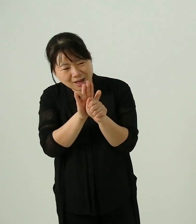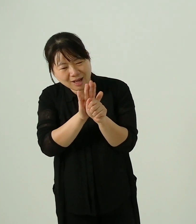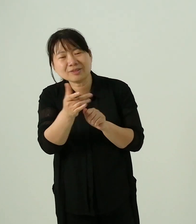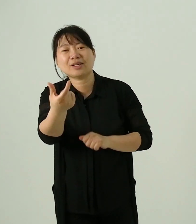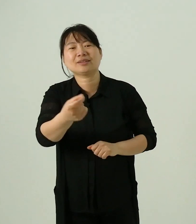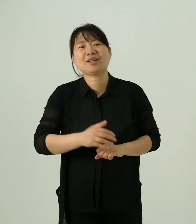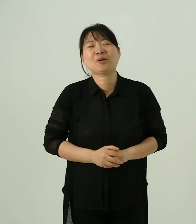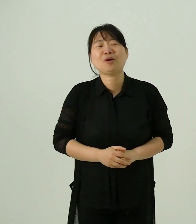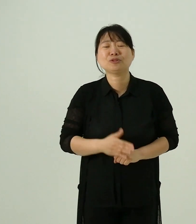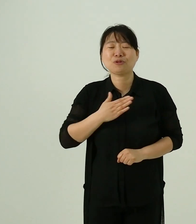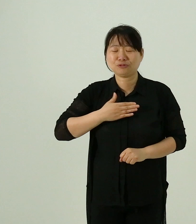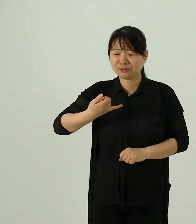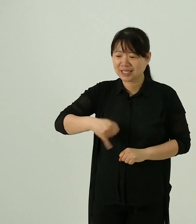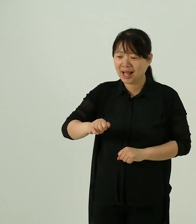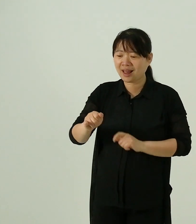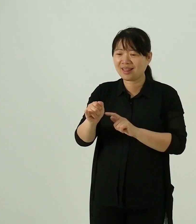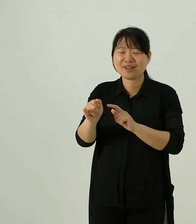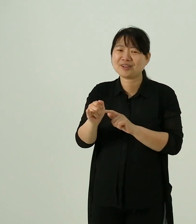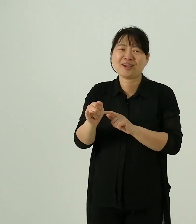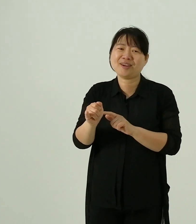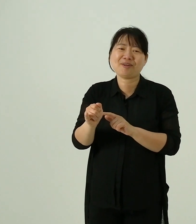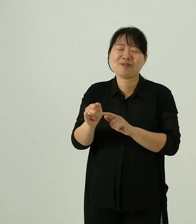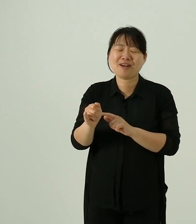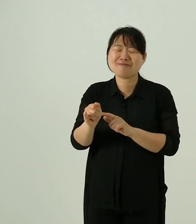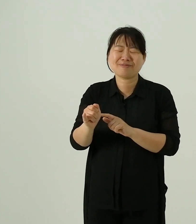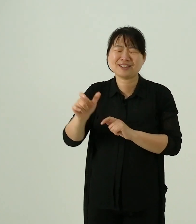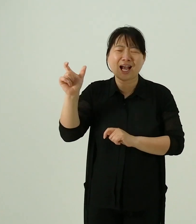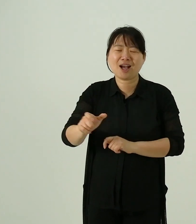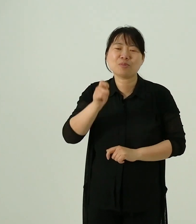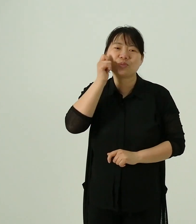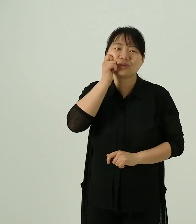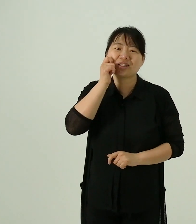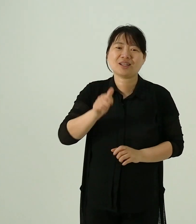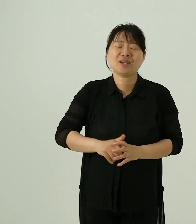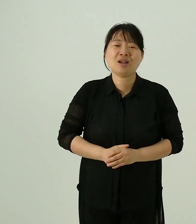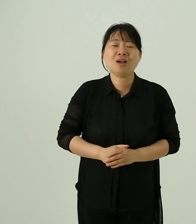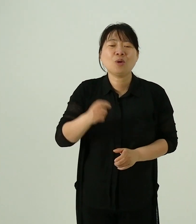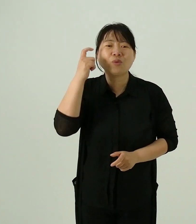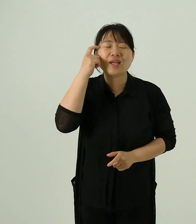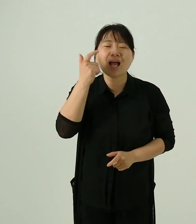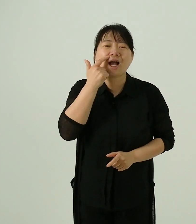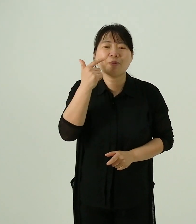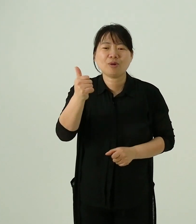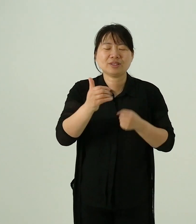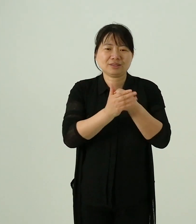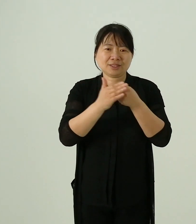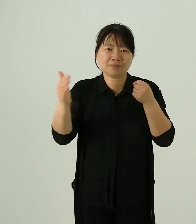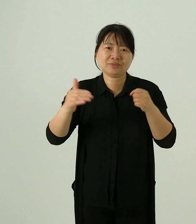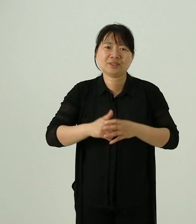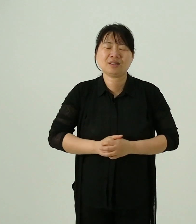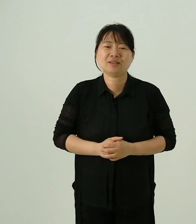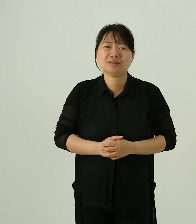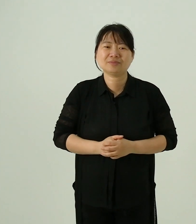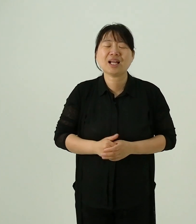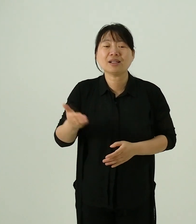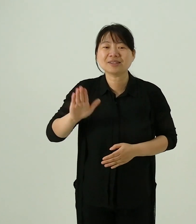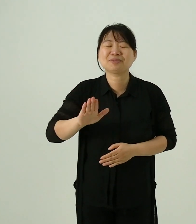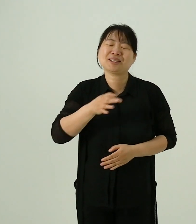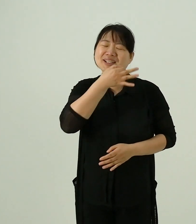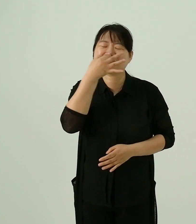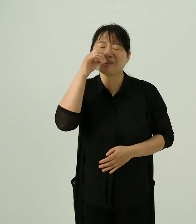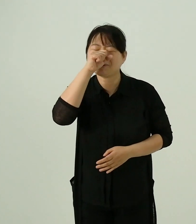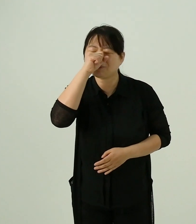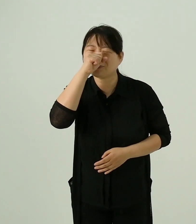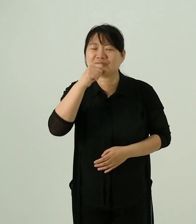저도 쩔쩔매요. 저도. 왜? 아버지니까. 그래도 그것이 흥겹고